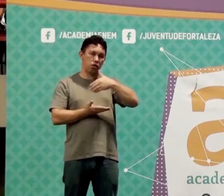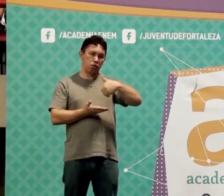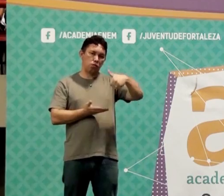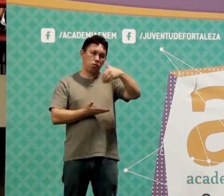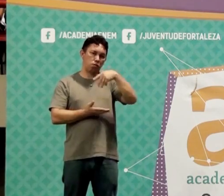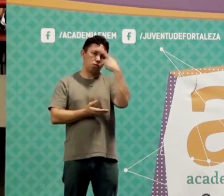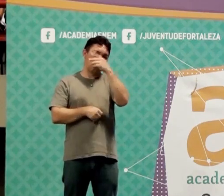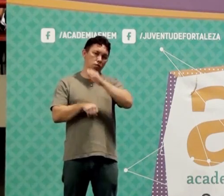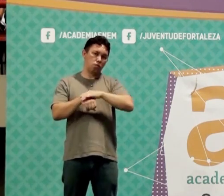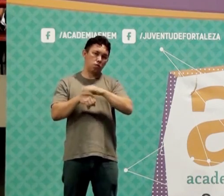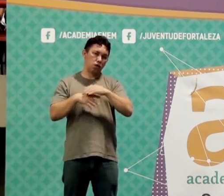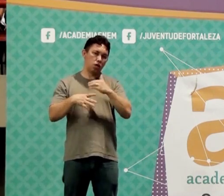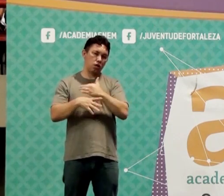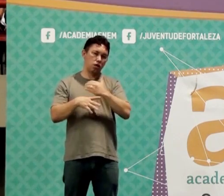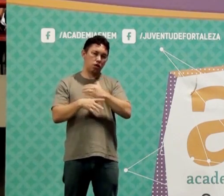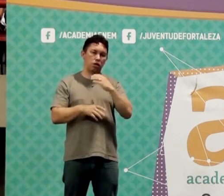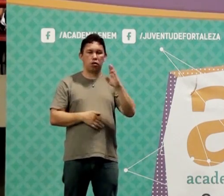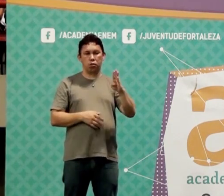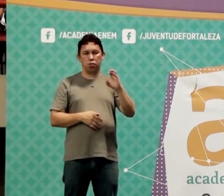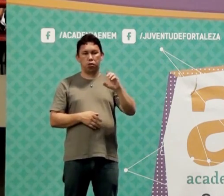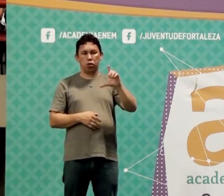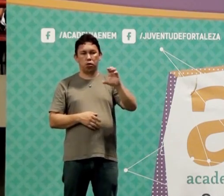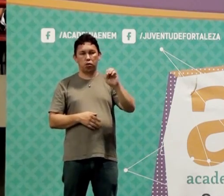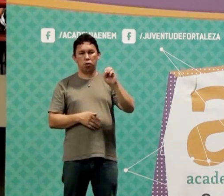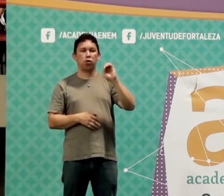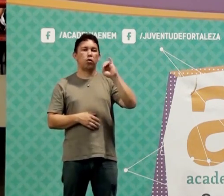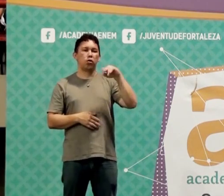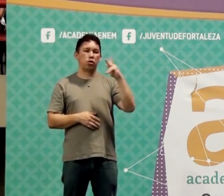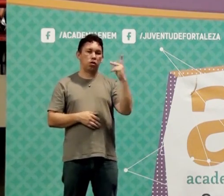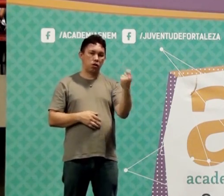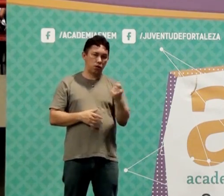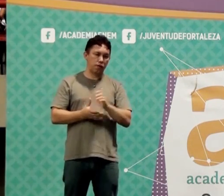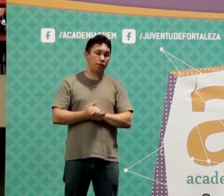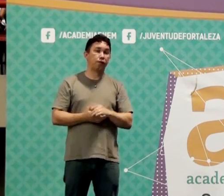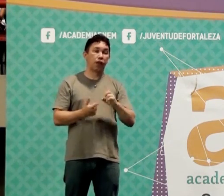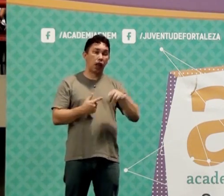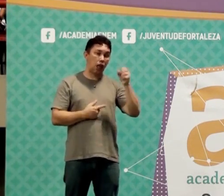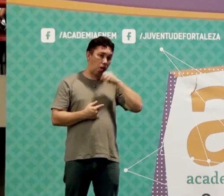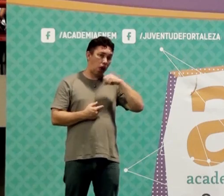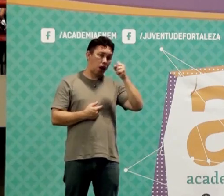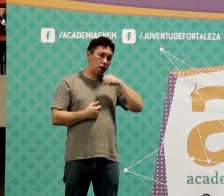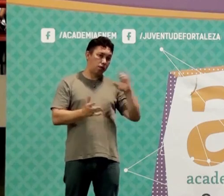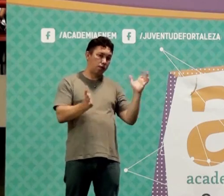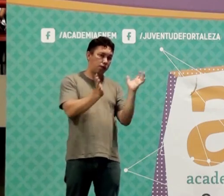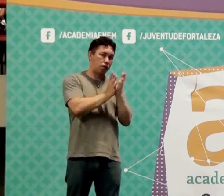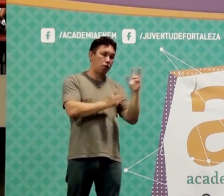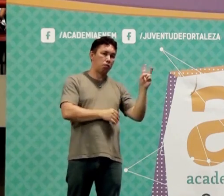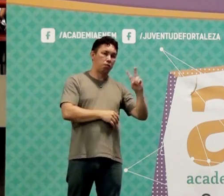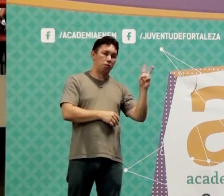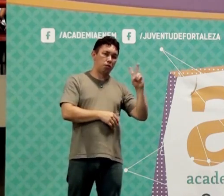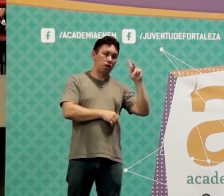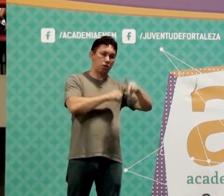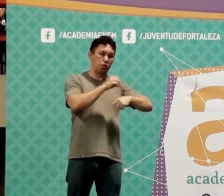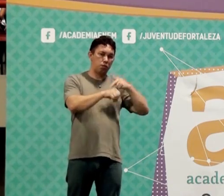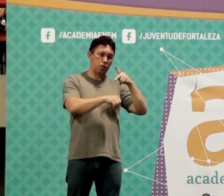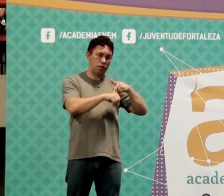levam o nome da cidade. Por exemplo, numa cidade chamada Champagne, criaram um